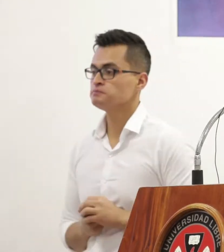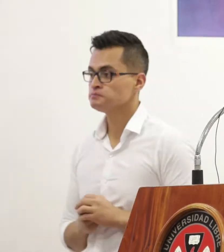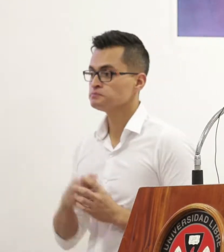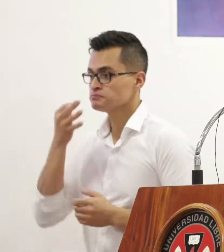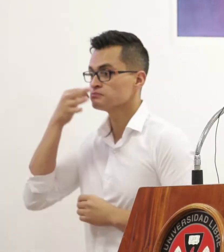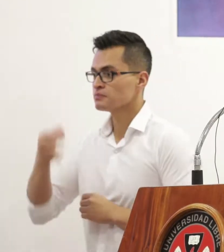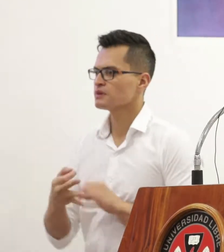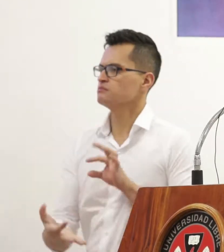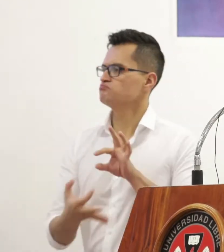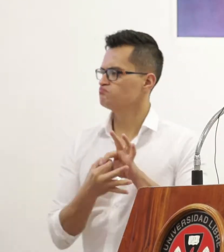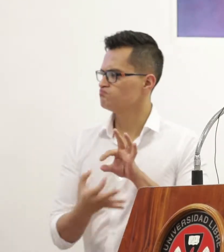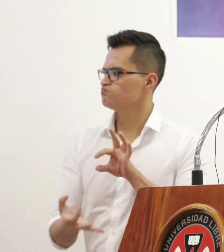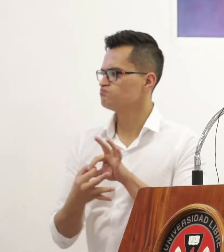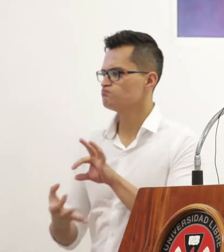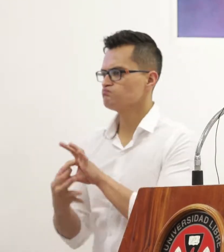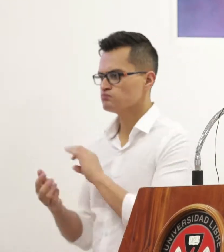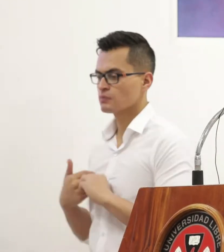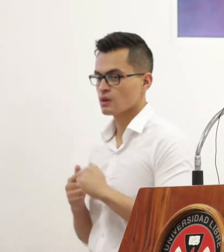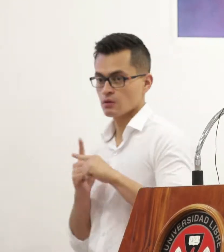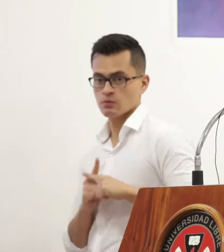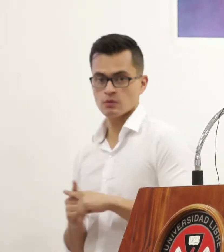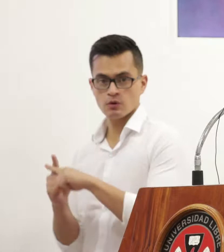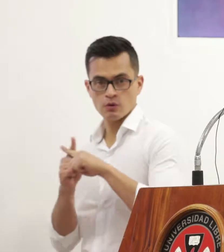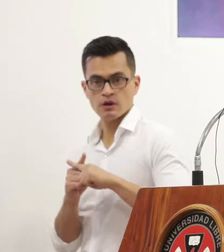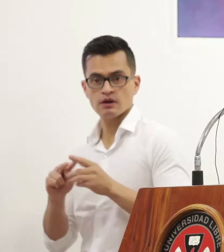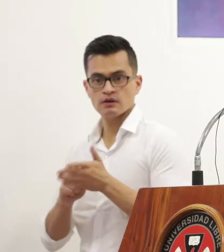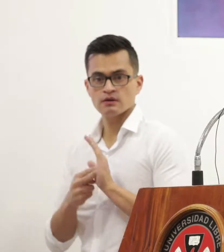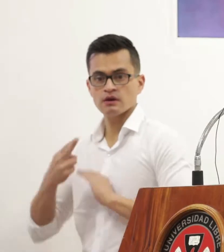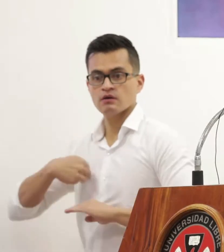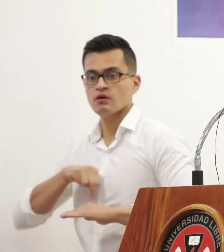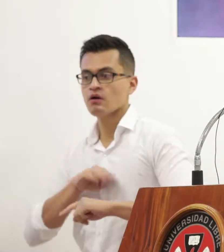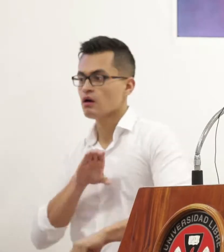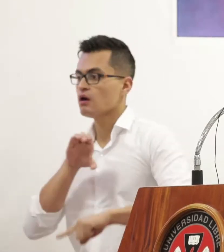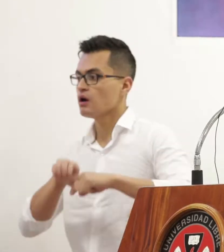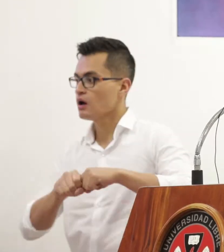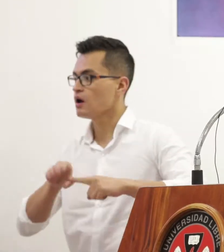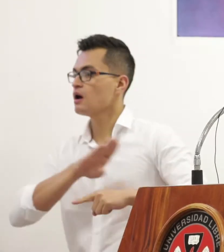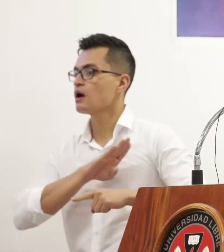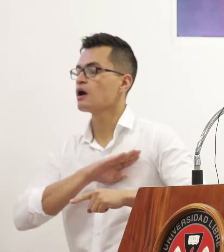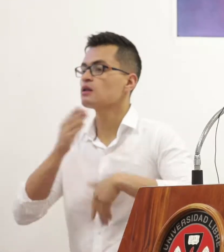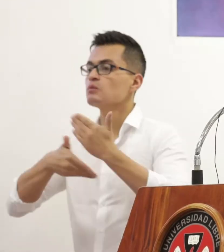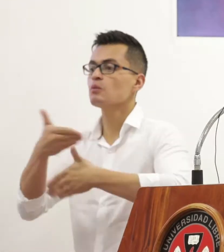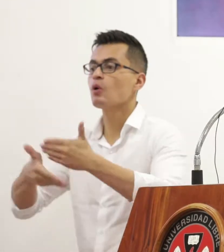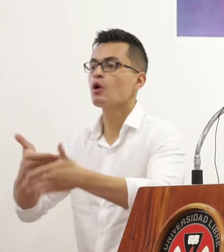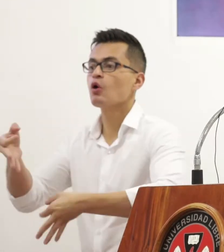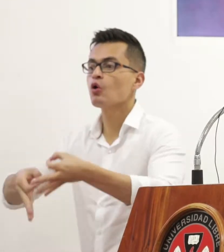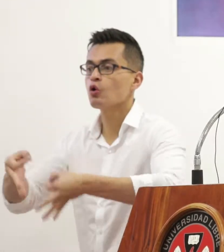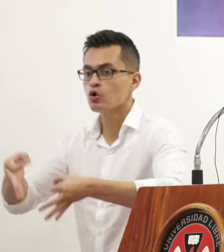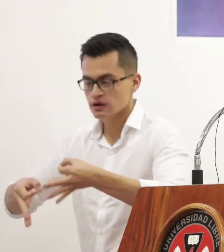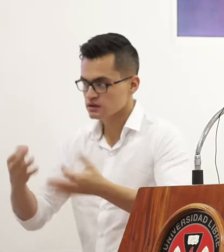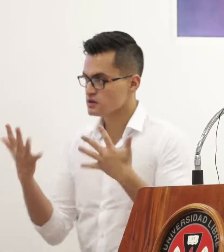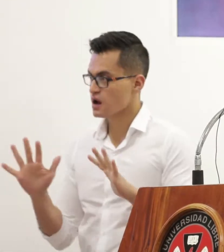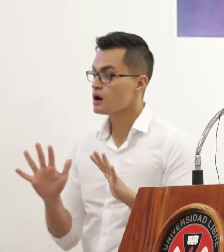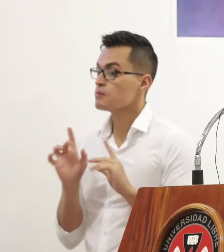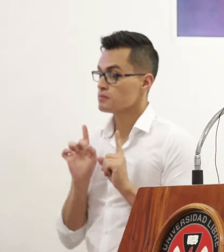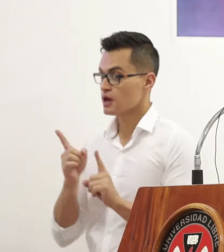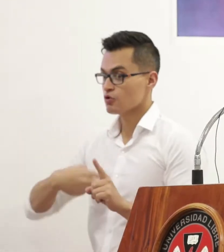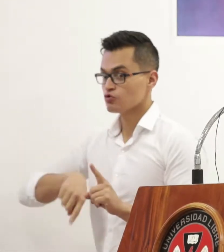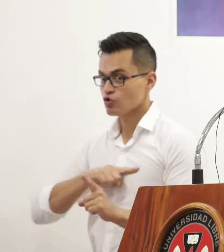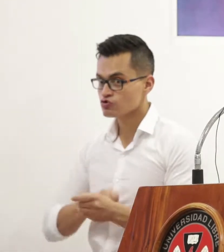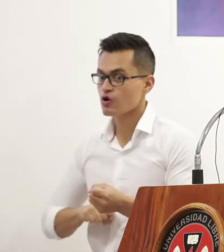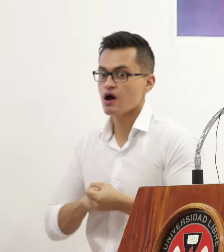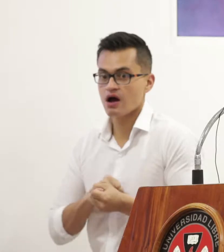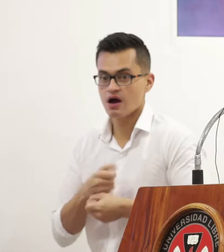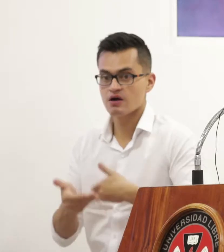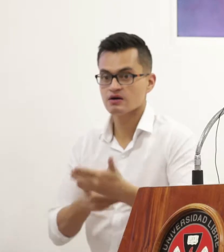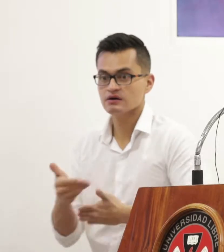además que como Procuraduría no solo estamos citando al alcalde a una diligencia judicial, sino que estamos acompañando a los